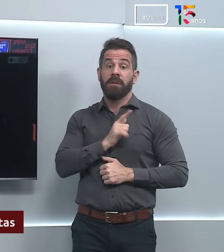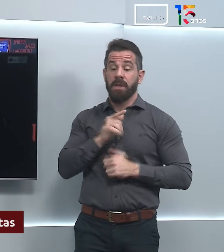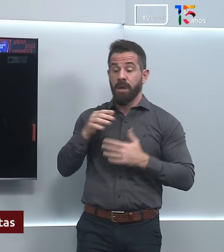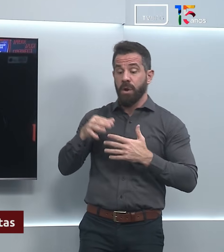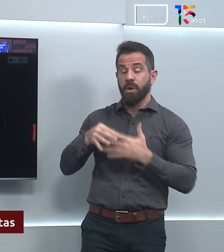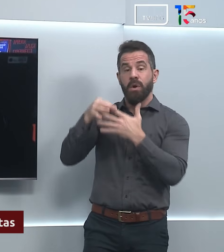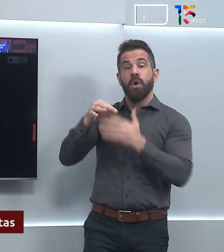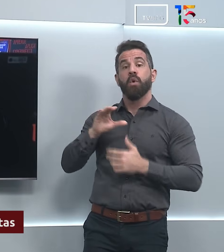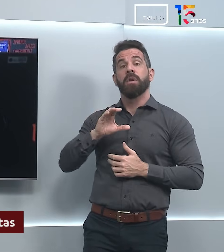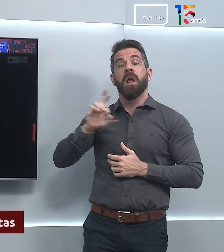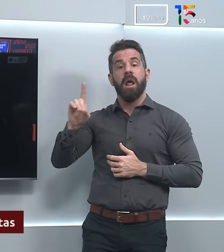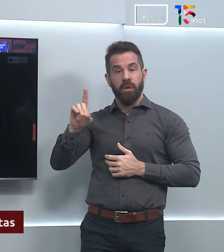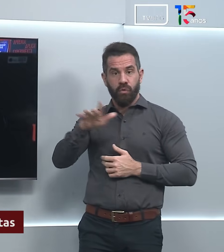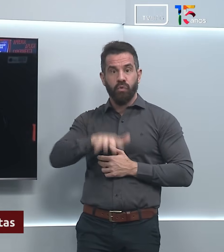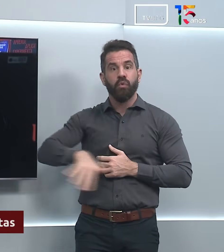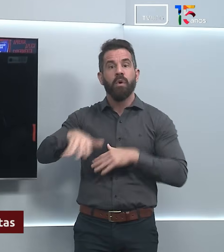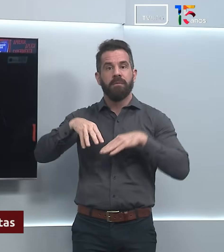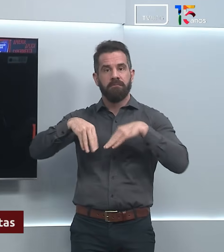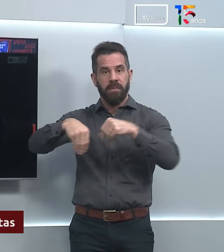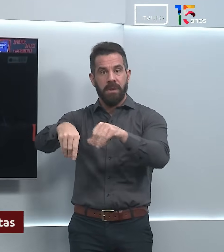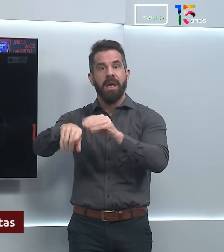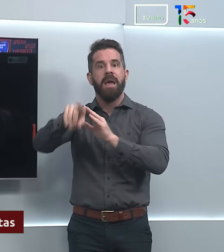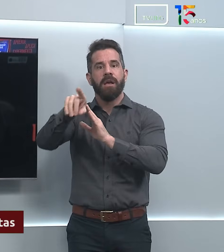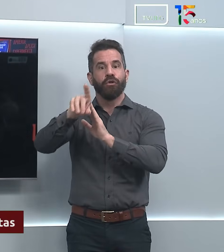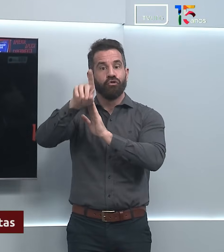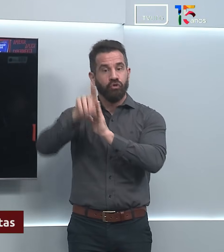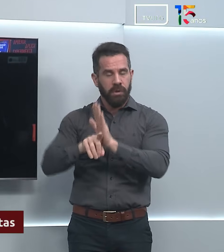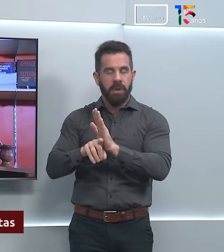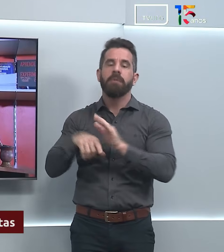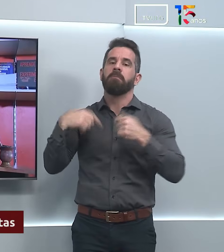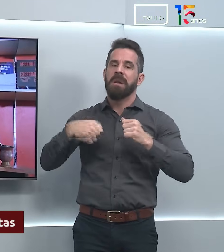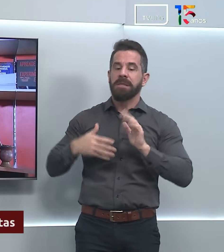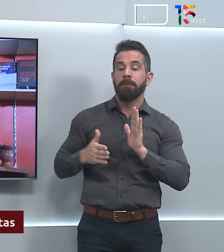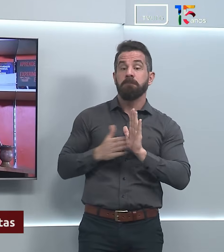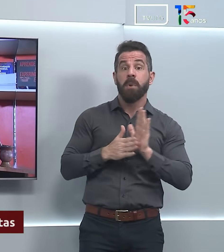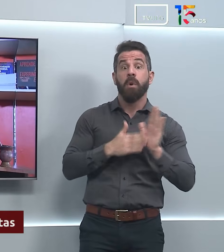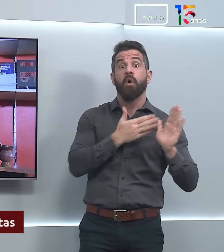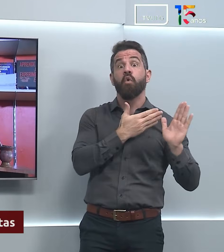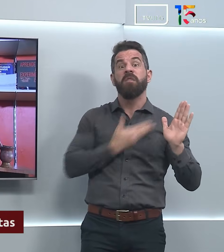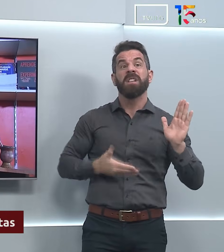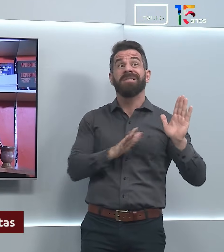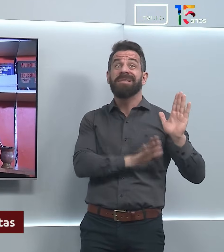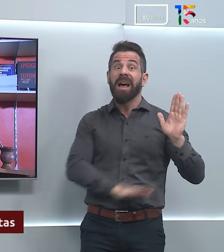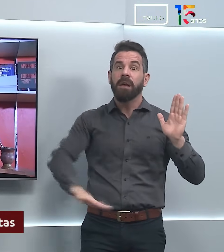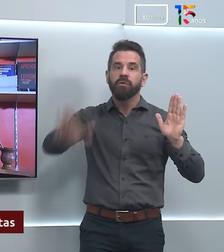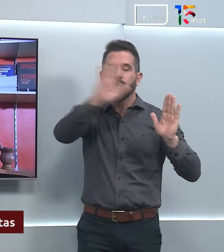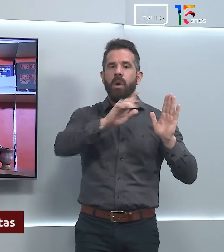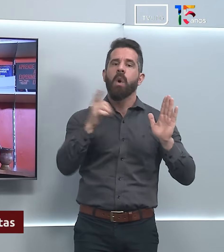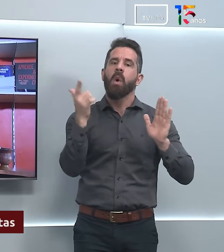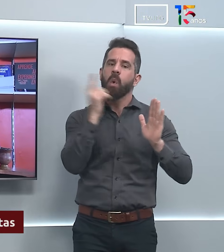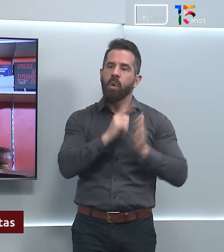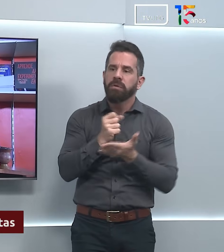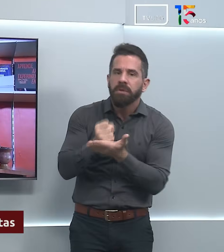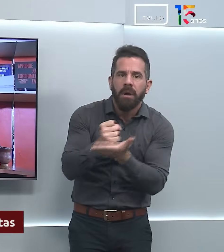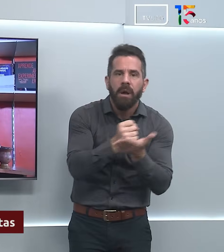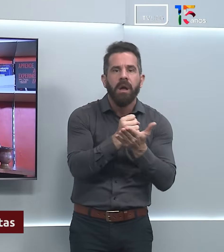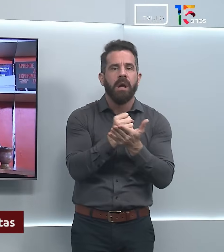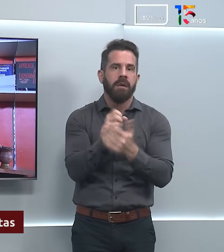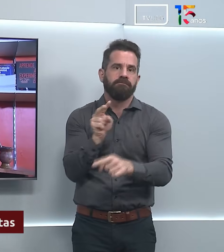é preciso que seja implementado um plano nacional para a proteção dos ativistas,